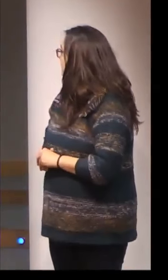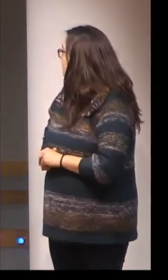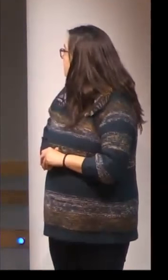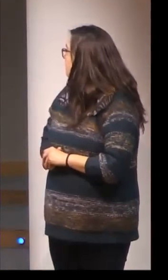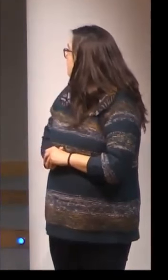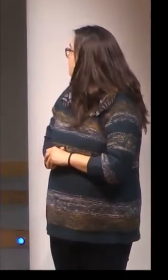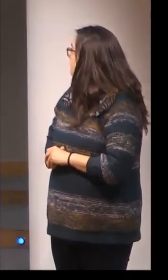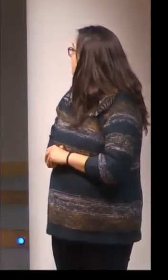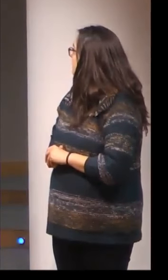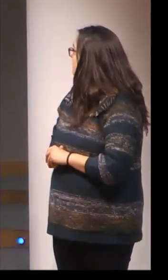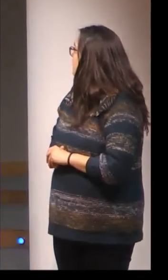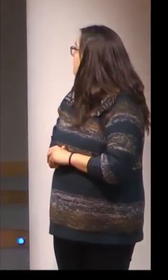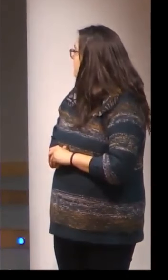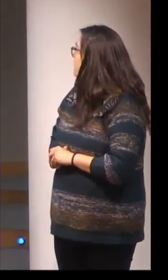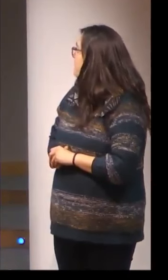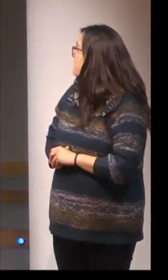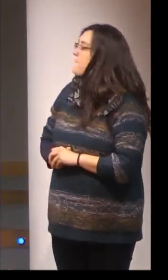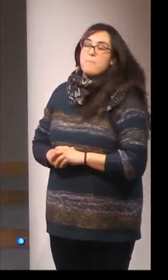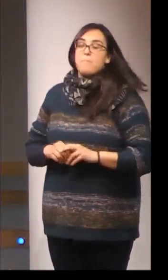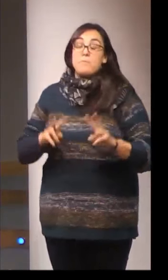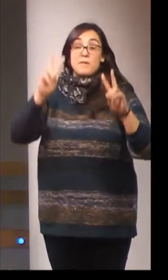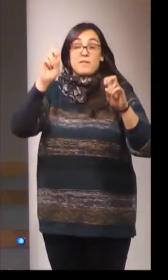pero entendemos que no es algo habitual.